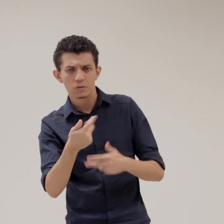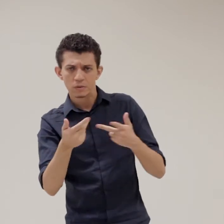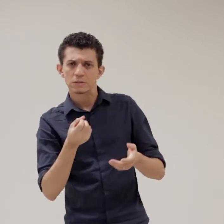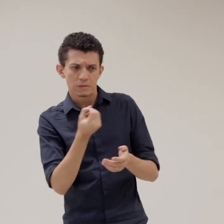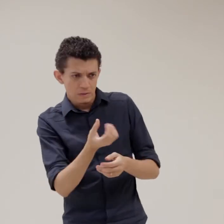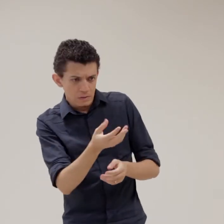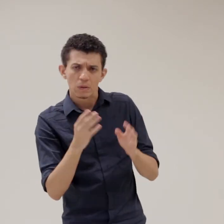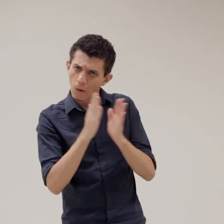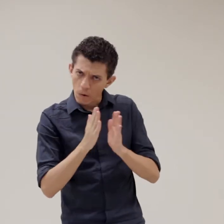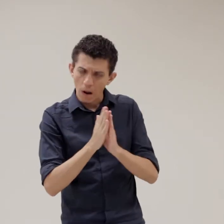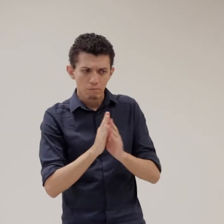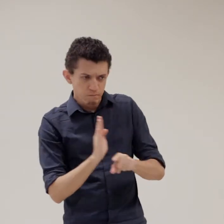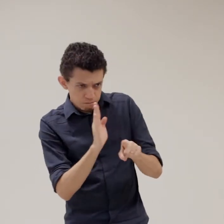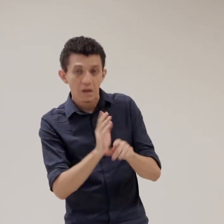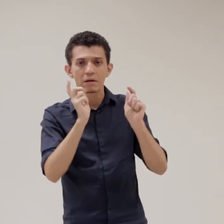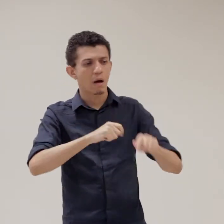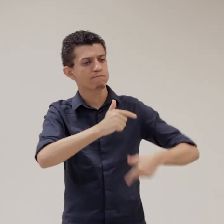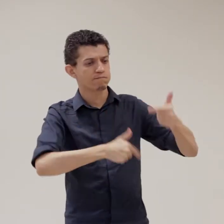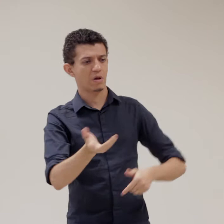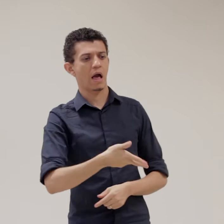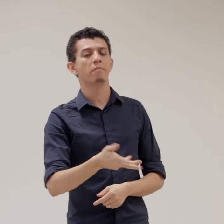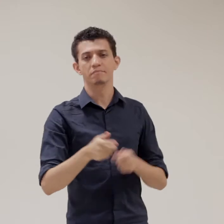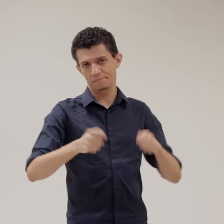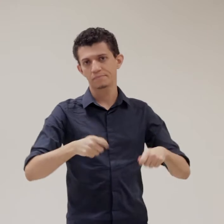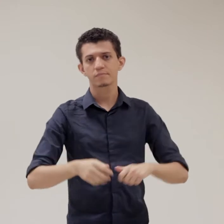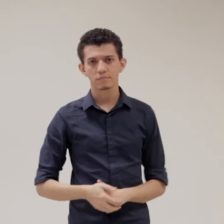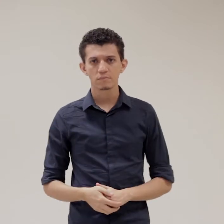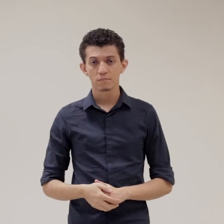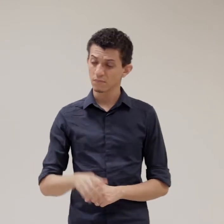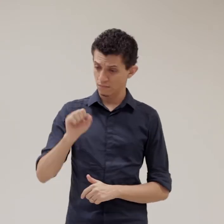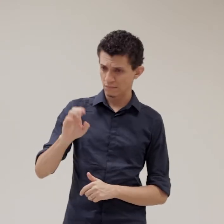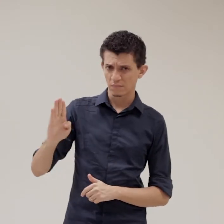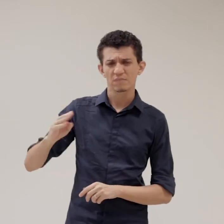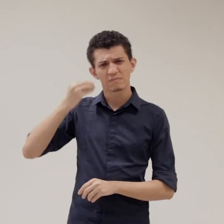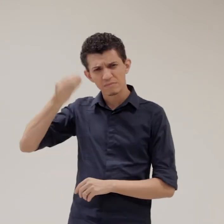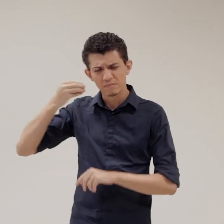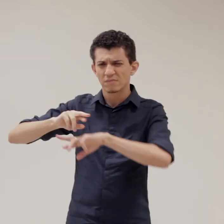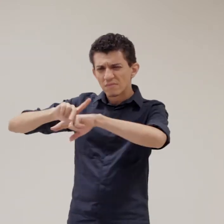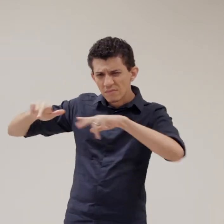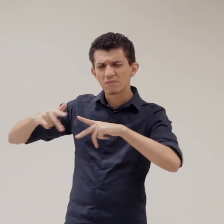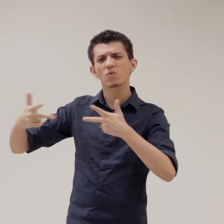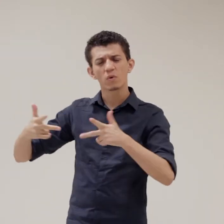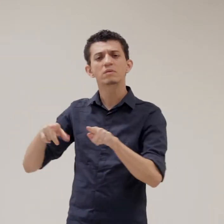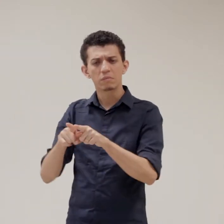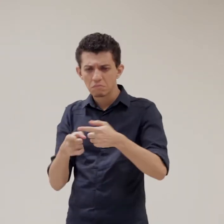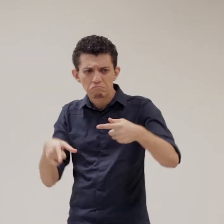organizações especializadas em diversos públicos. Quando se leva a Bíblia Sagrada, a Palavra de Deus para a comunidade surda, temos